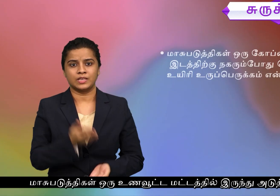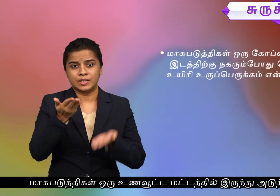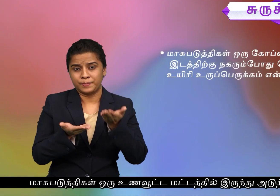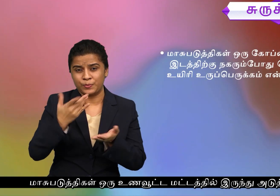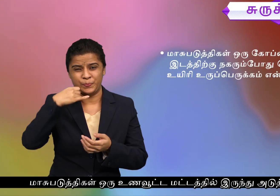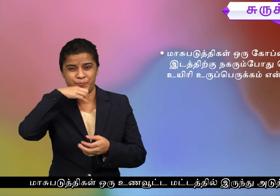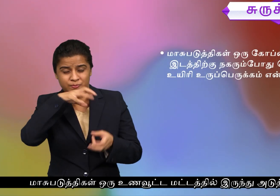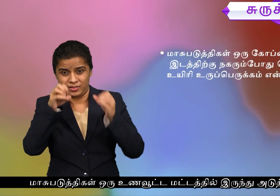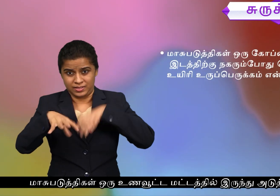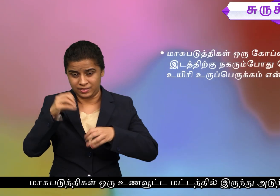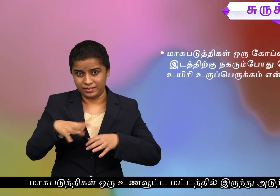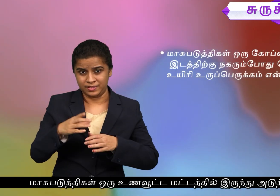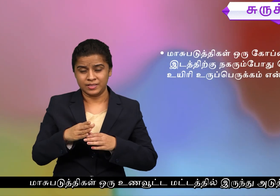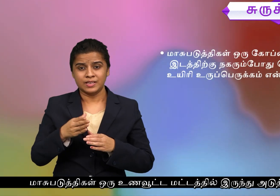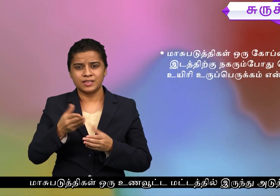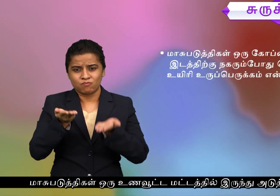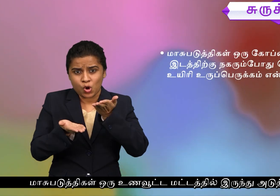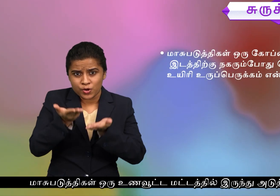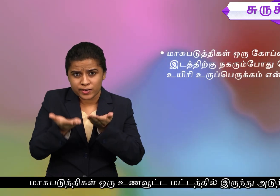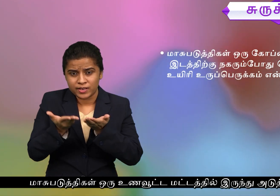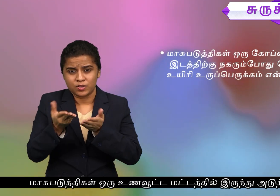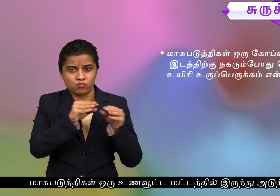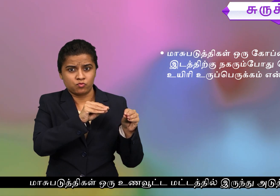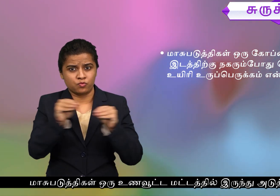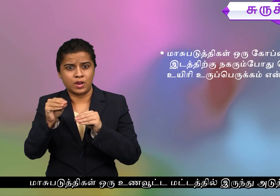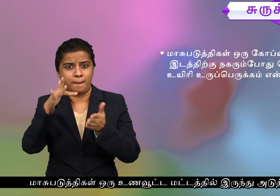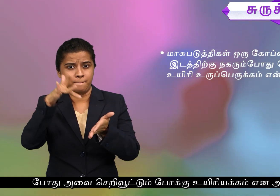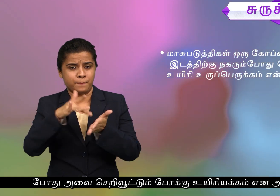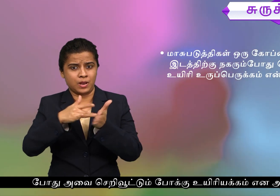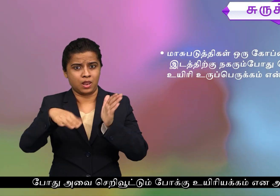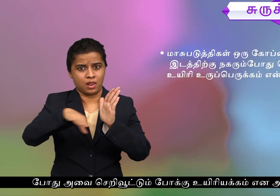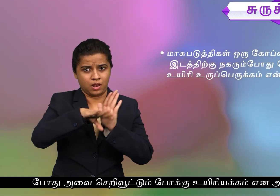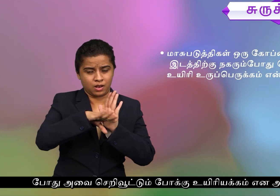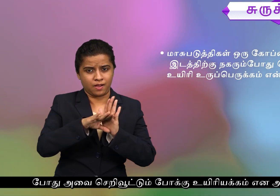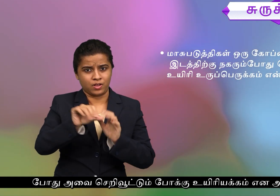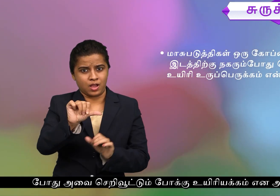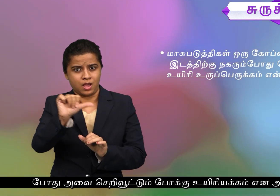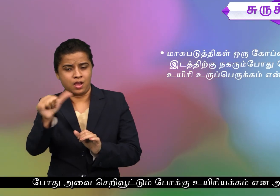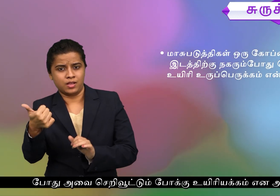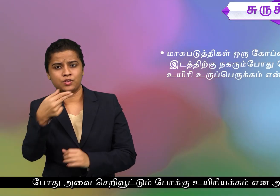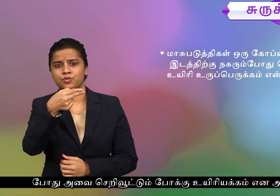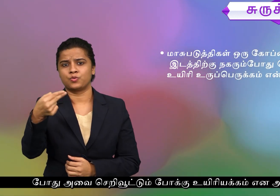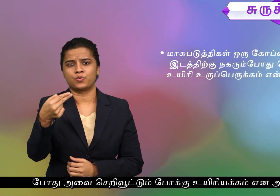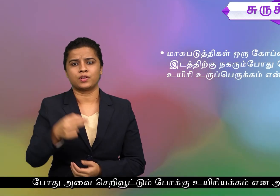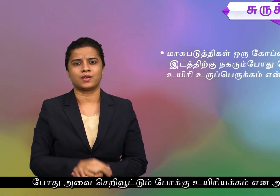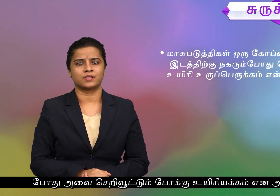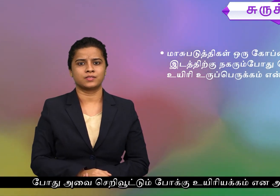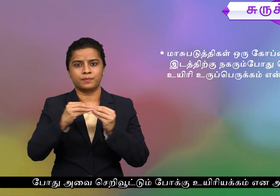மாசுபடுத்திகள் ஒரு உணவூட்ட மட்டத்தில் இருந்து அடுத்த நிலைக்கு நகரும்போது அவை செறிவூட்டும் போக்கு உயிரியக்கம் என